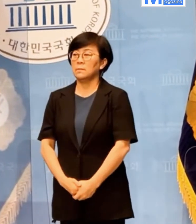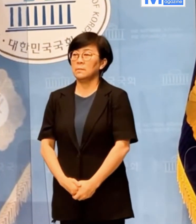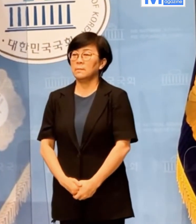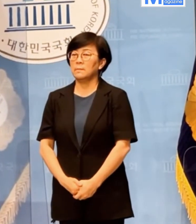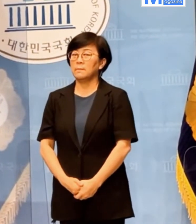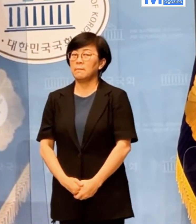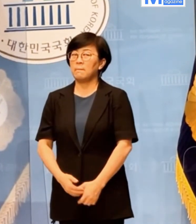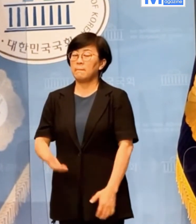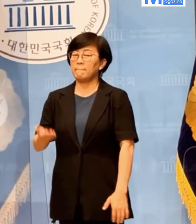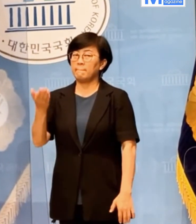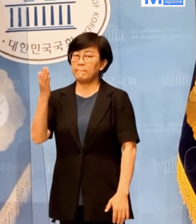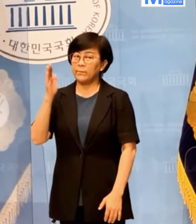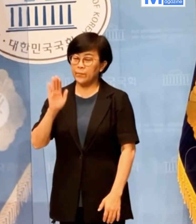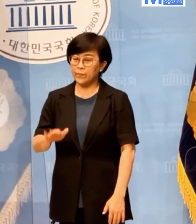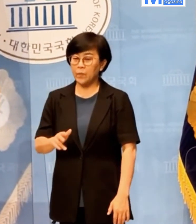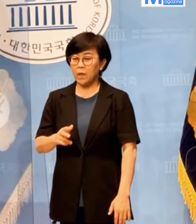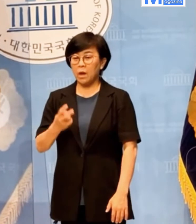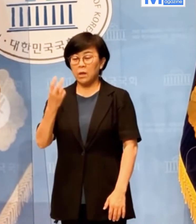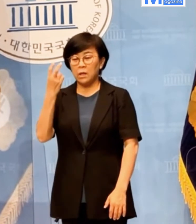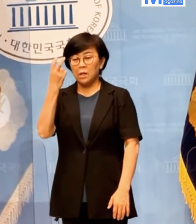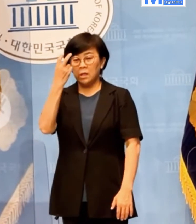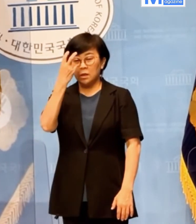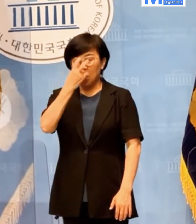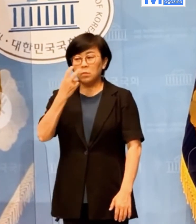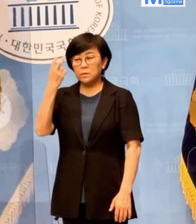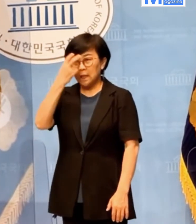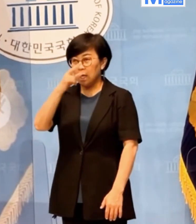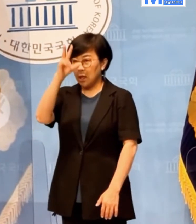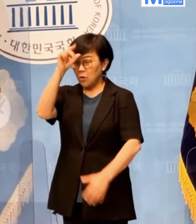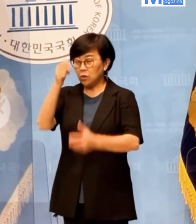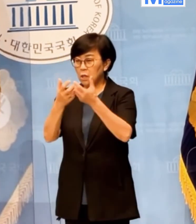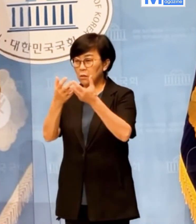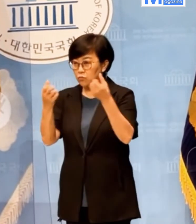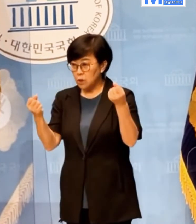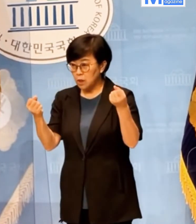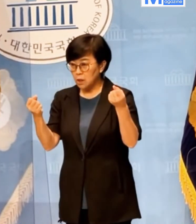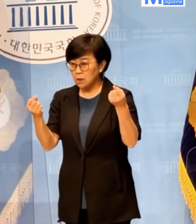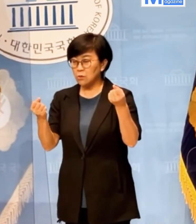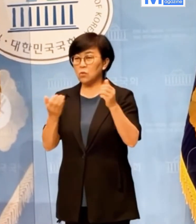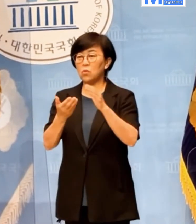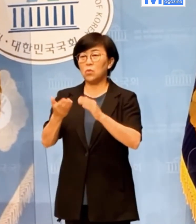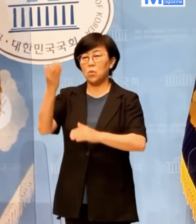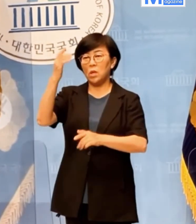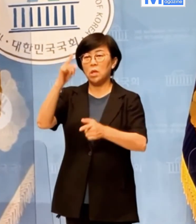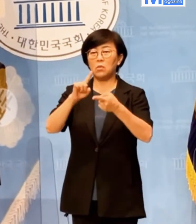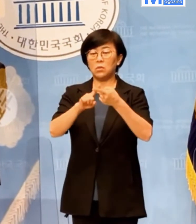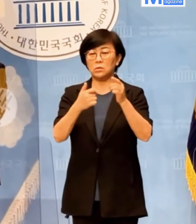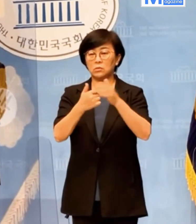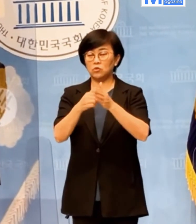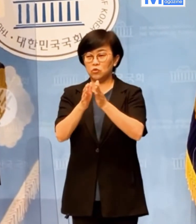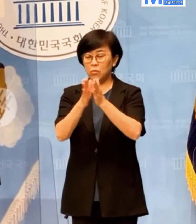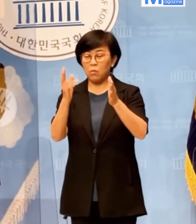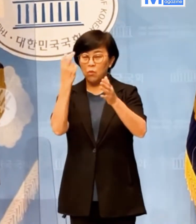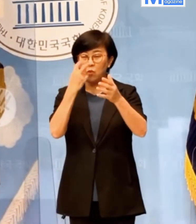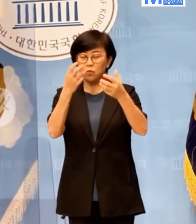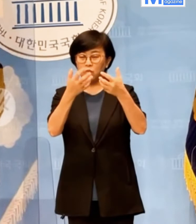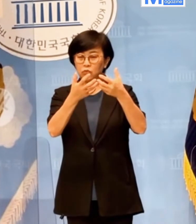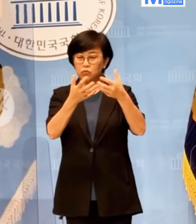그러나 검경수사권 분리, 국가수사본부와 고위공직자 수사처 출범,